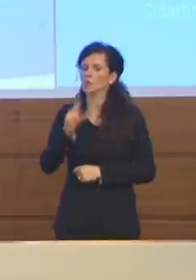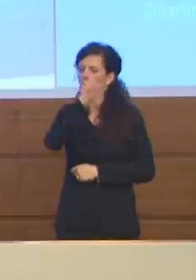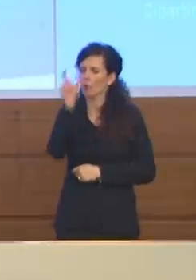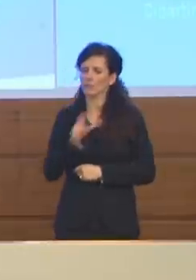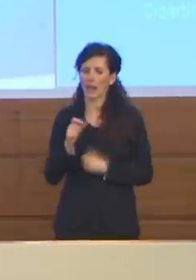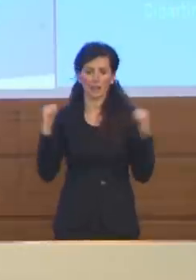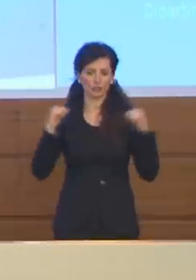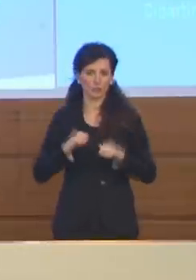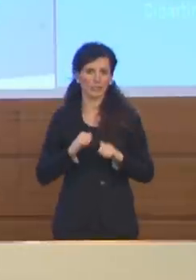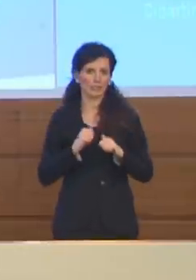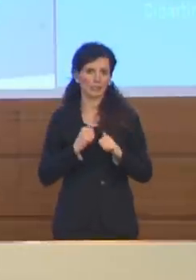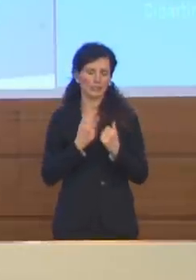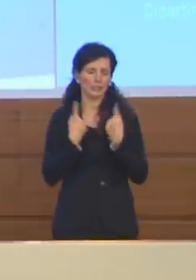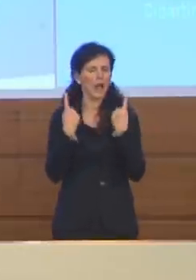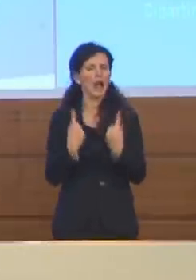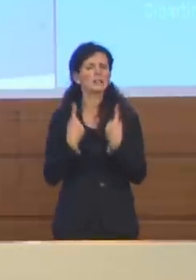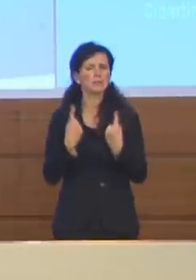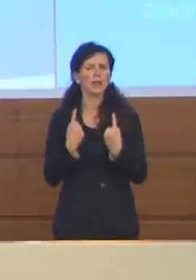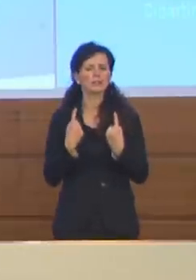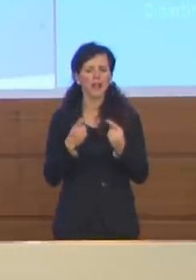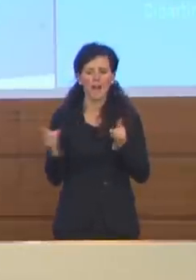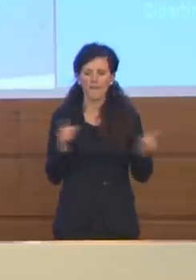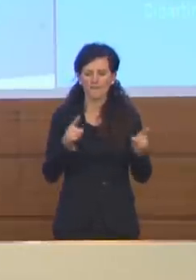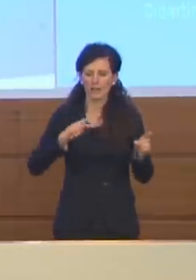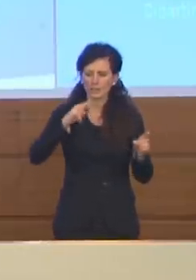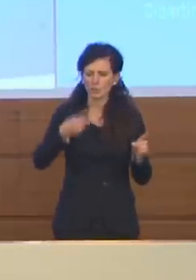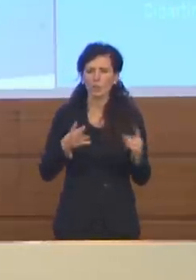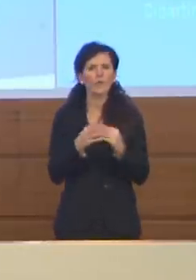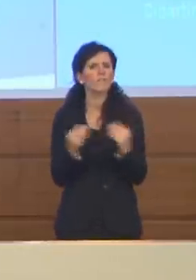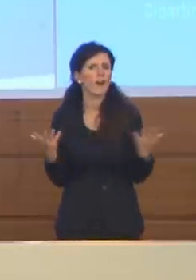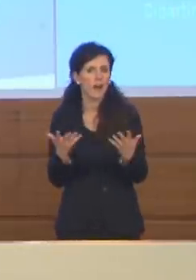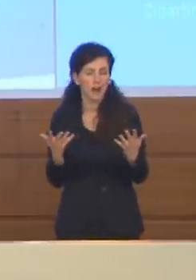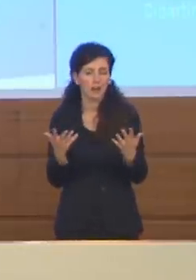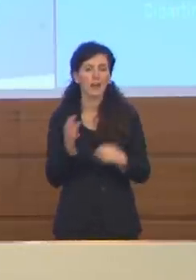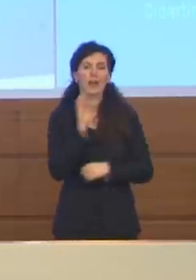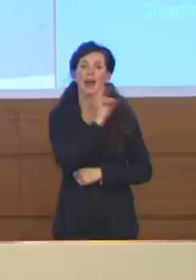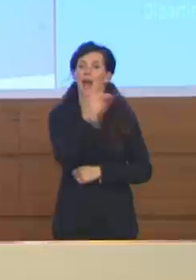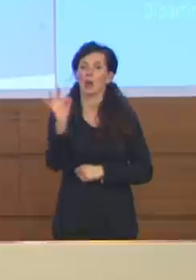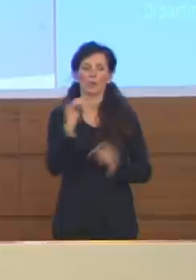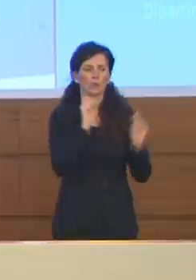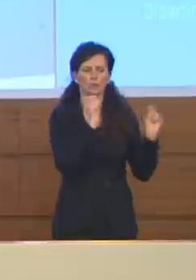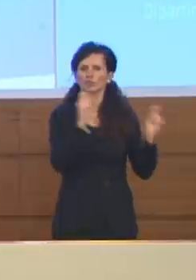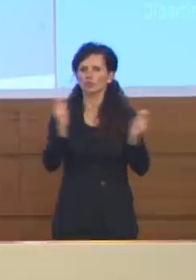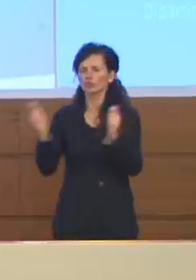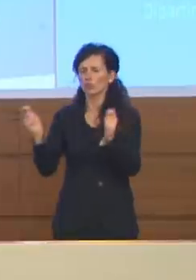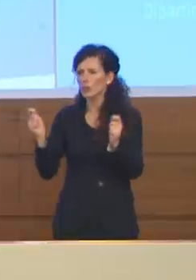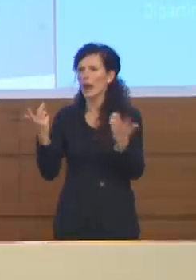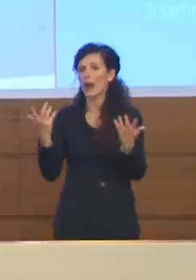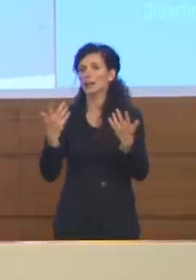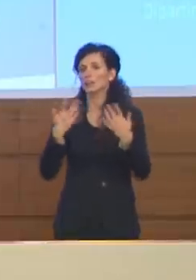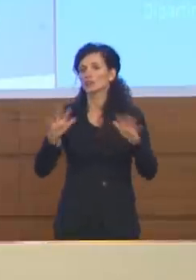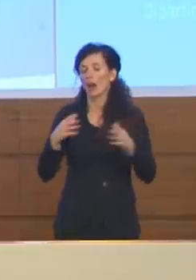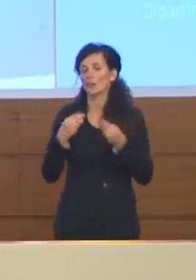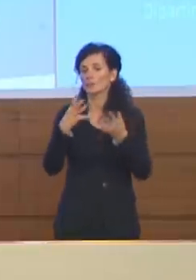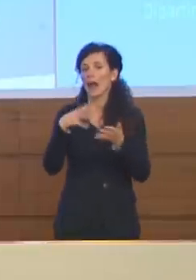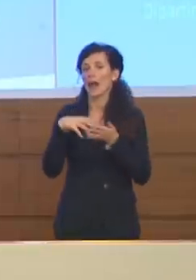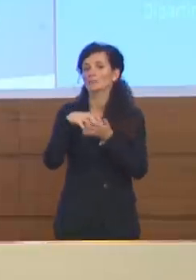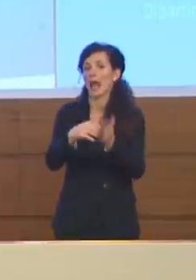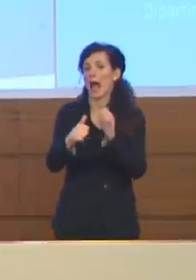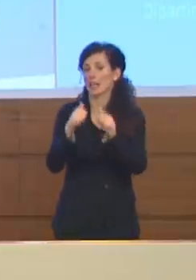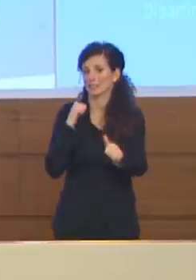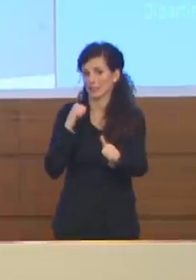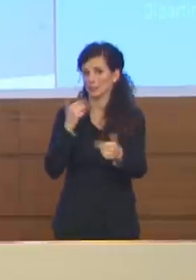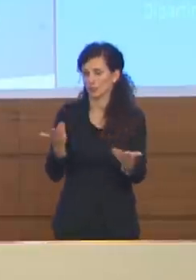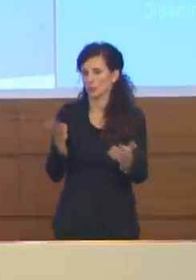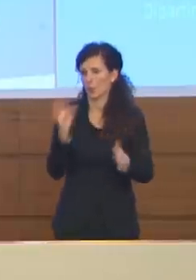salvo alcune testate che evidentemente hanno acquisito delle anticipazioni o degli scoop che dir si voglia dovevo suscitare il corriere della